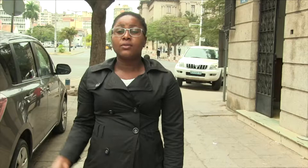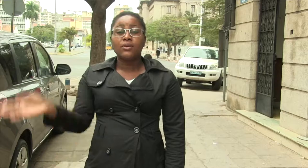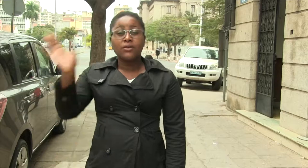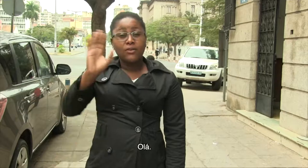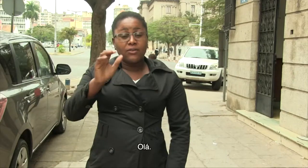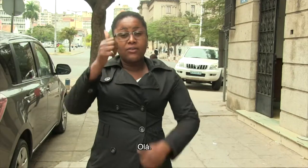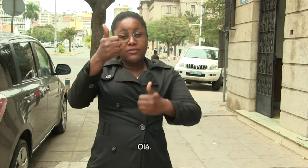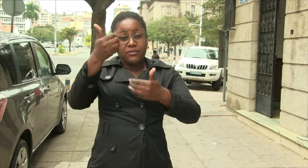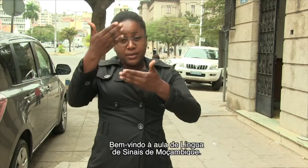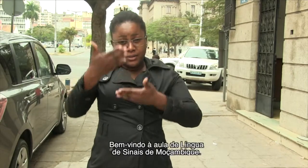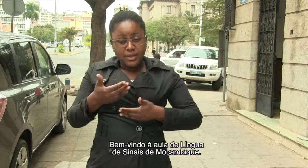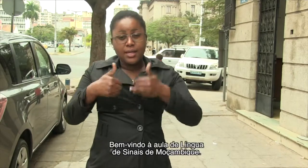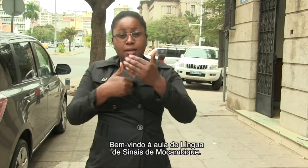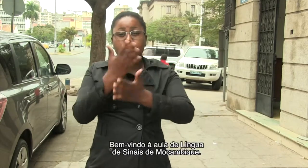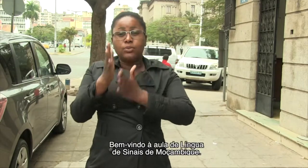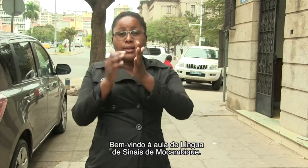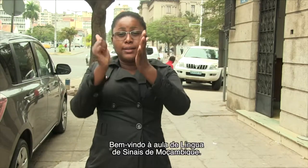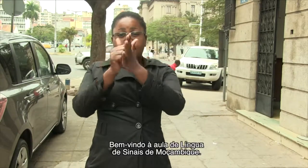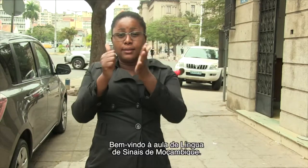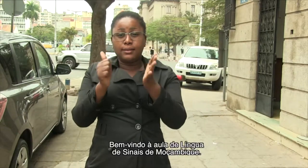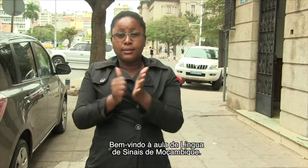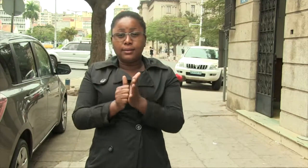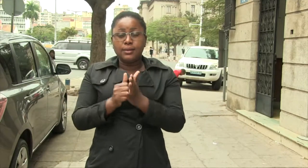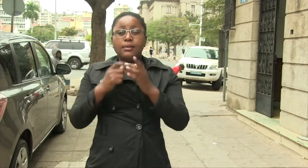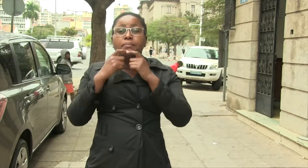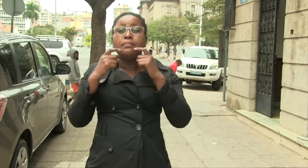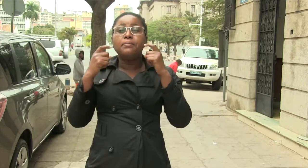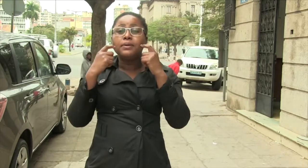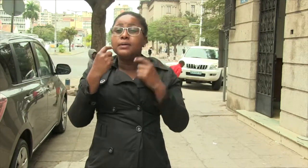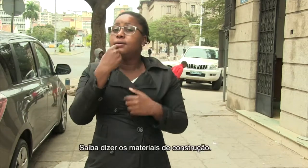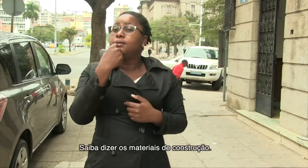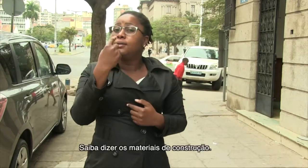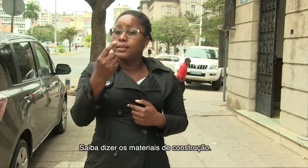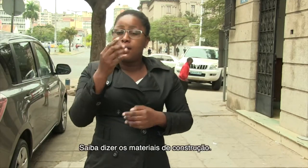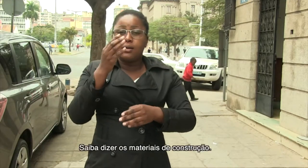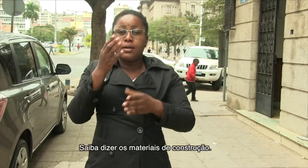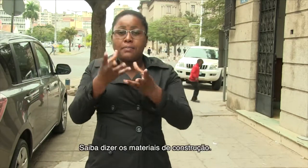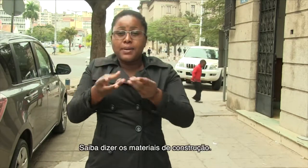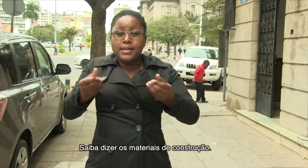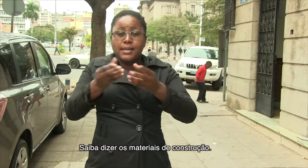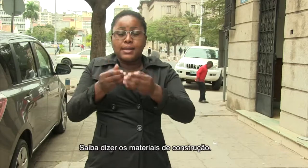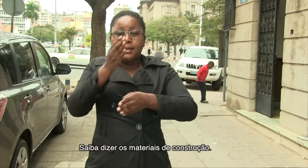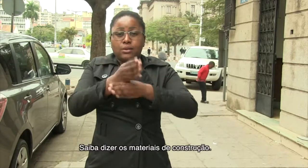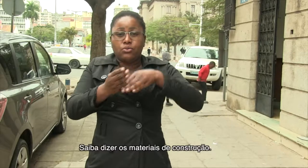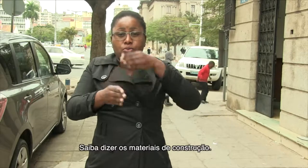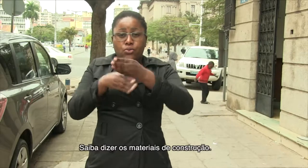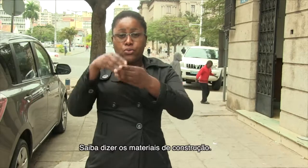Olá! Bem-vindo à aula de Língua de Sinais de Moçambique. Saiba dizer os materiais de construção.